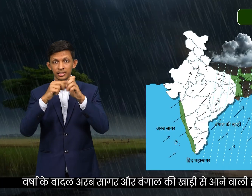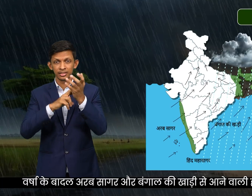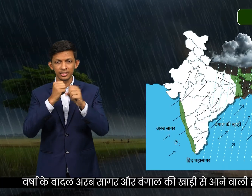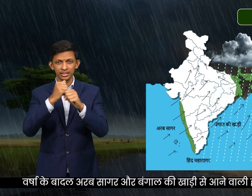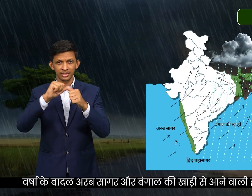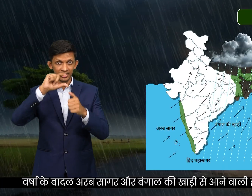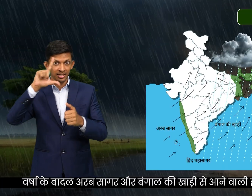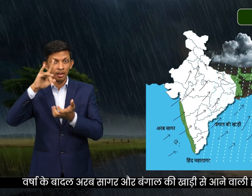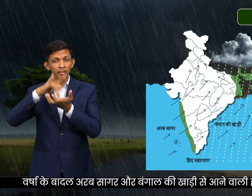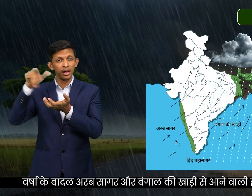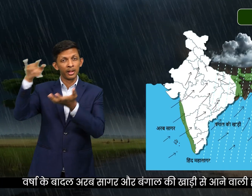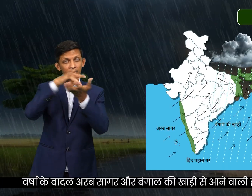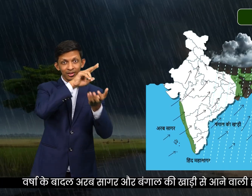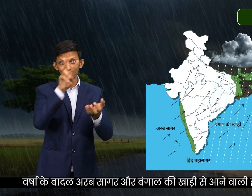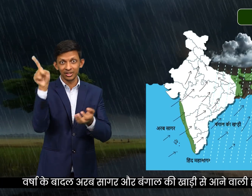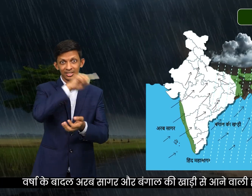लाए जाते हैं।